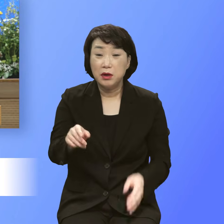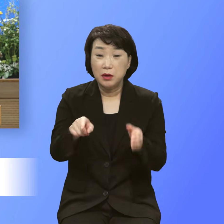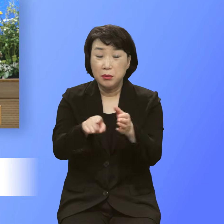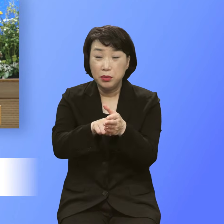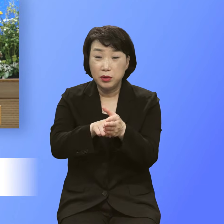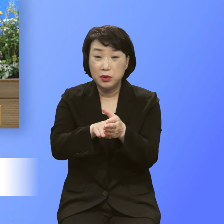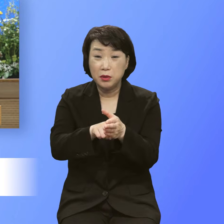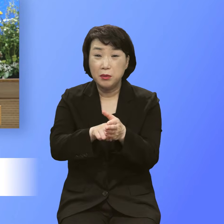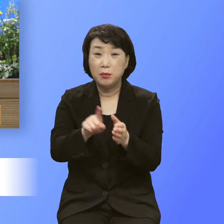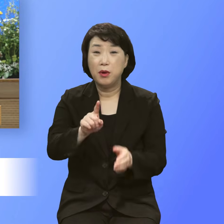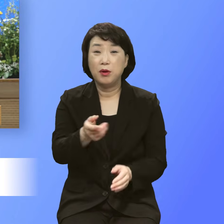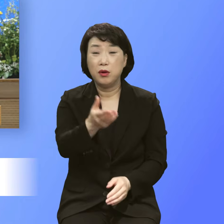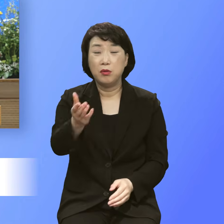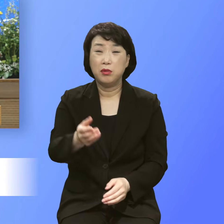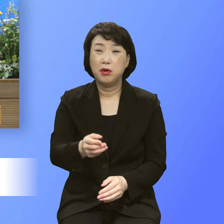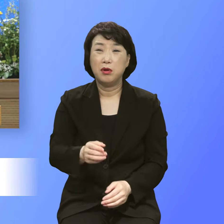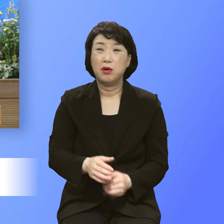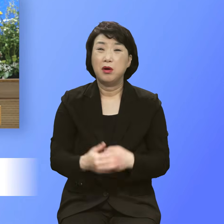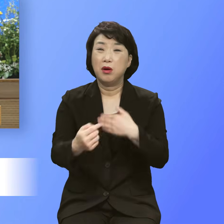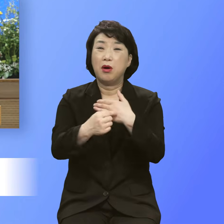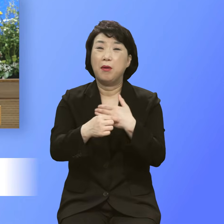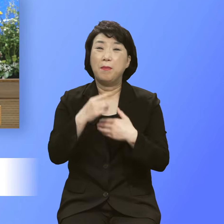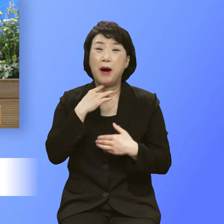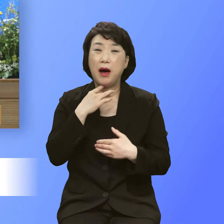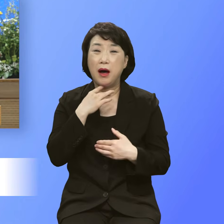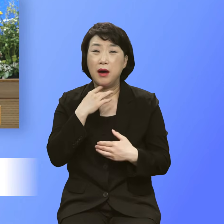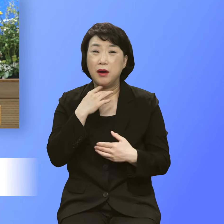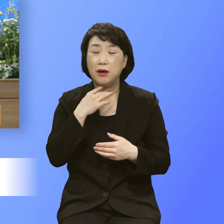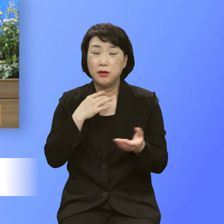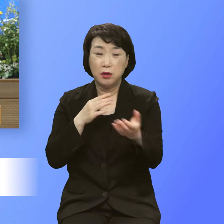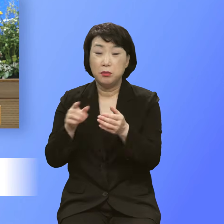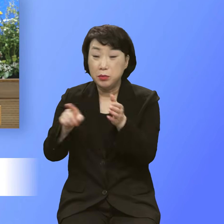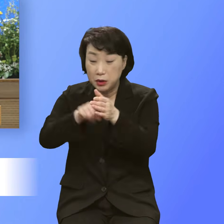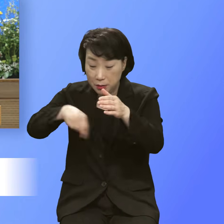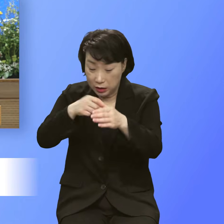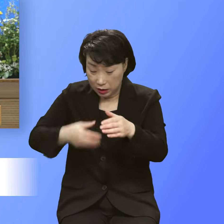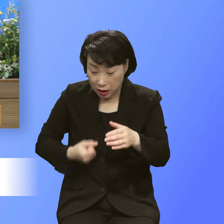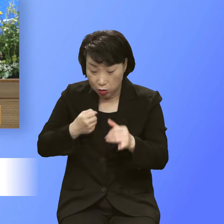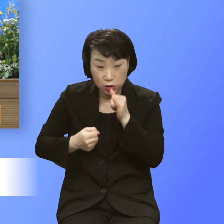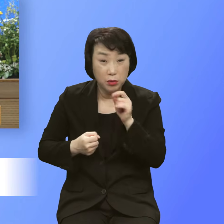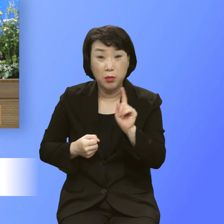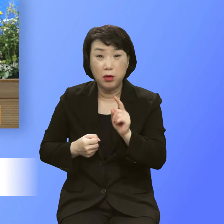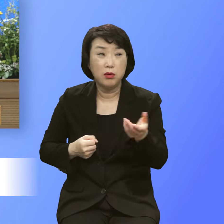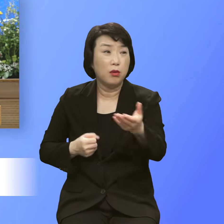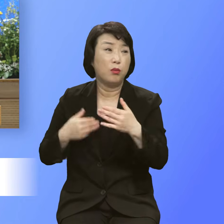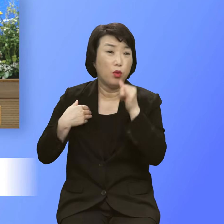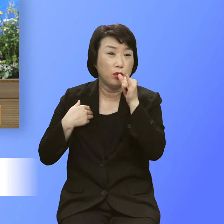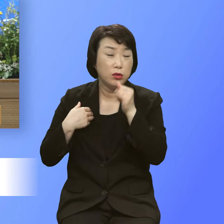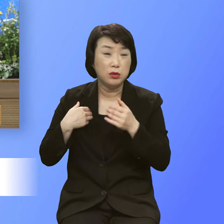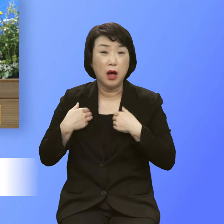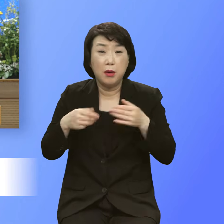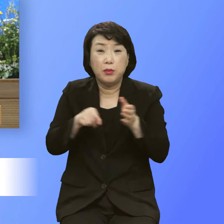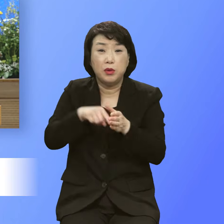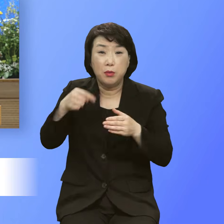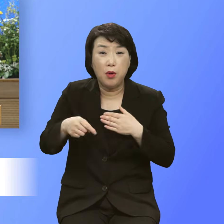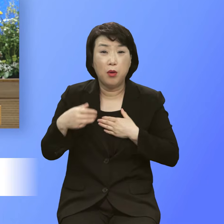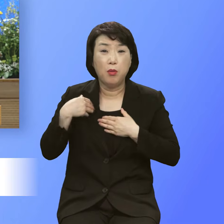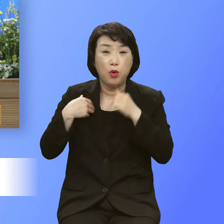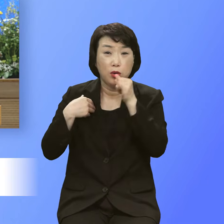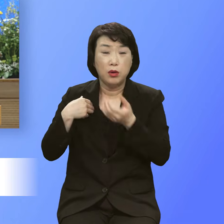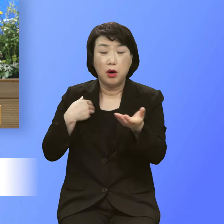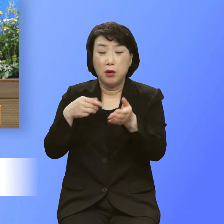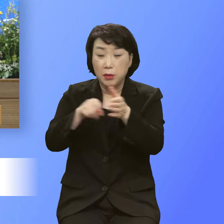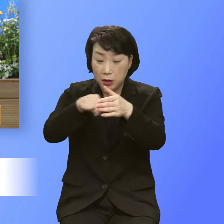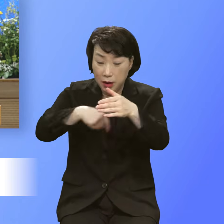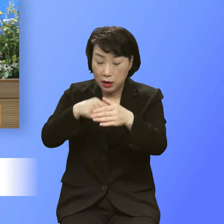믿음이 말만 믿음이지 믿음 속에 무엇이 들어있는가도 몰라. 무엇을 믿는가도 몰라.